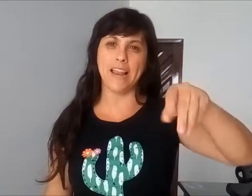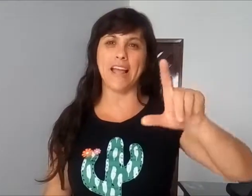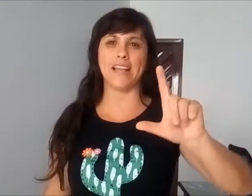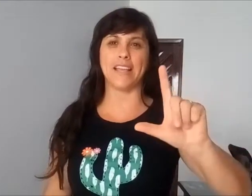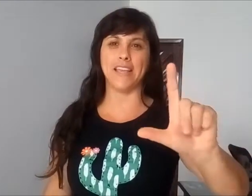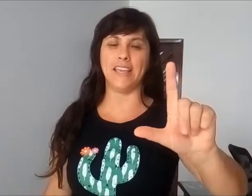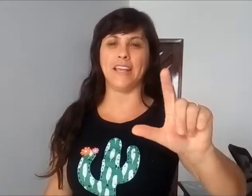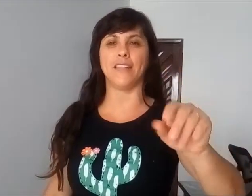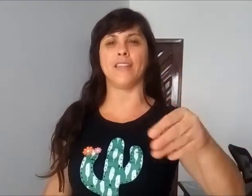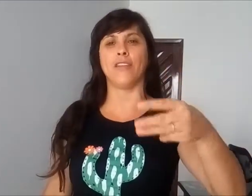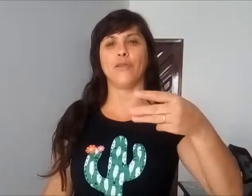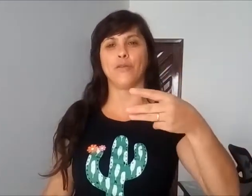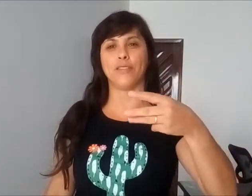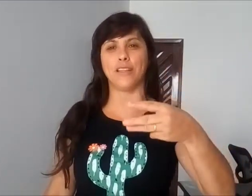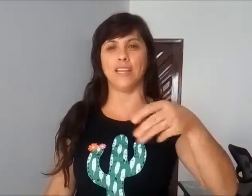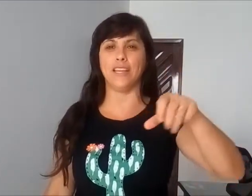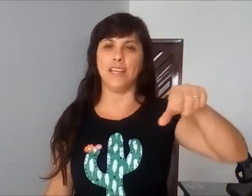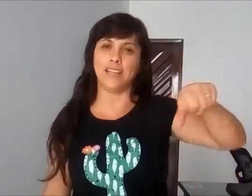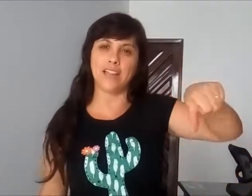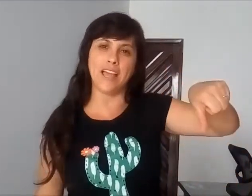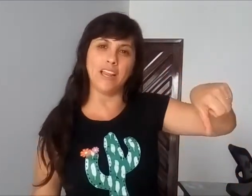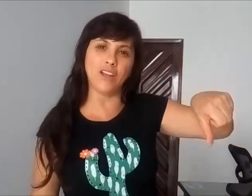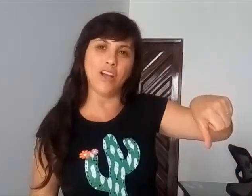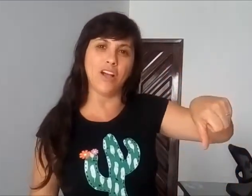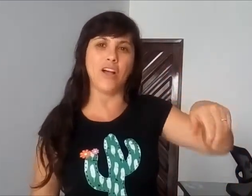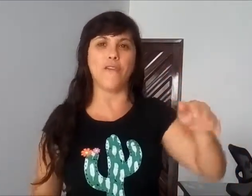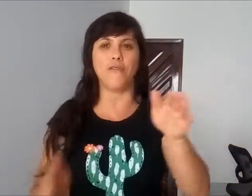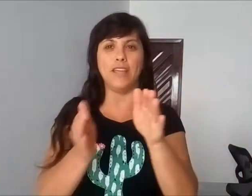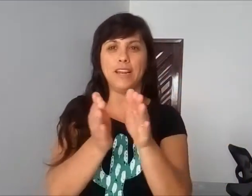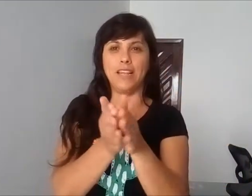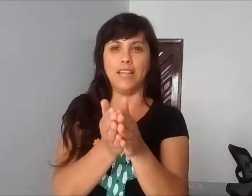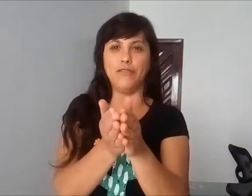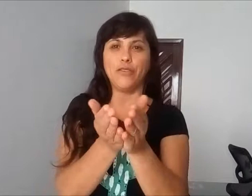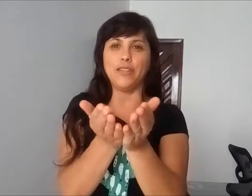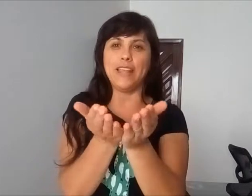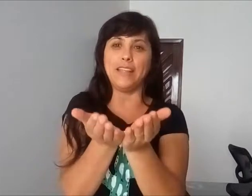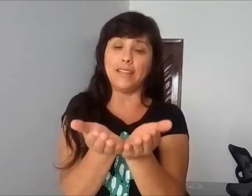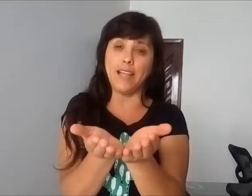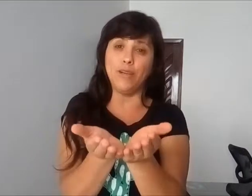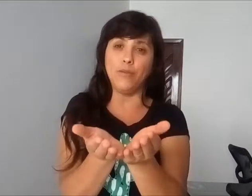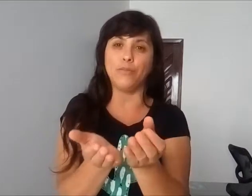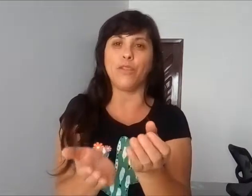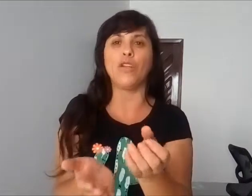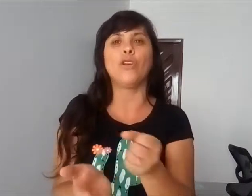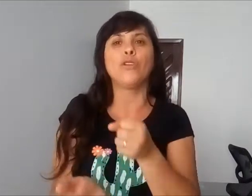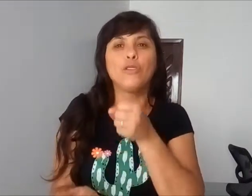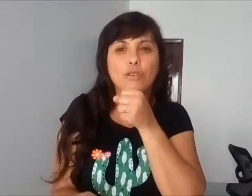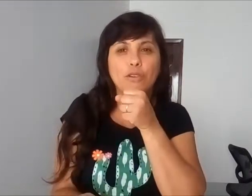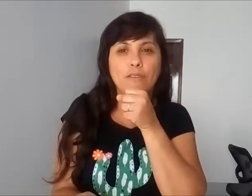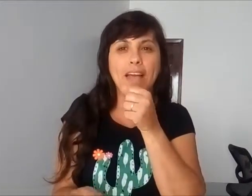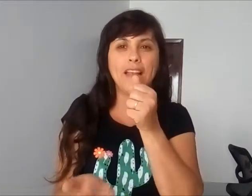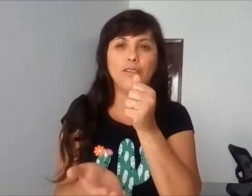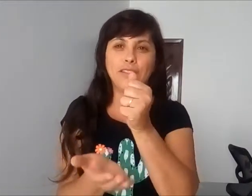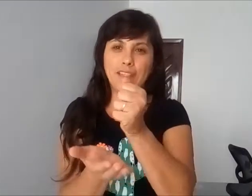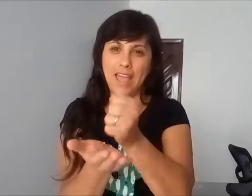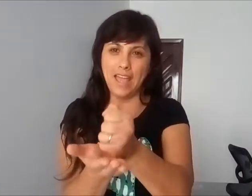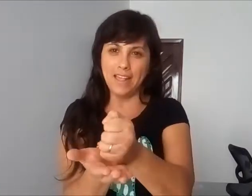malaquias os 39 livros então do velho testamento